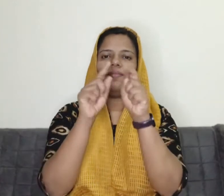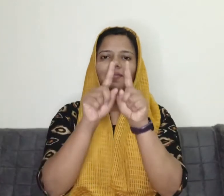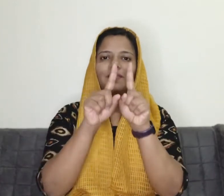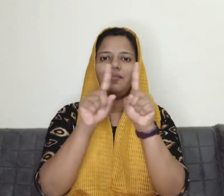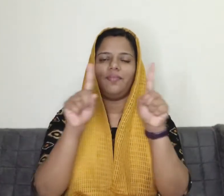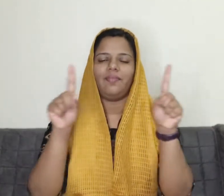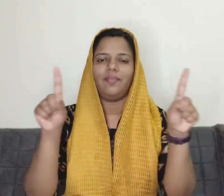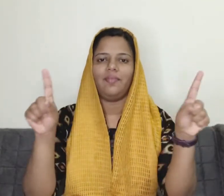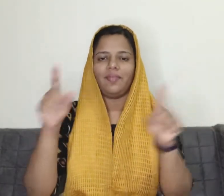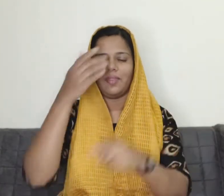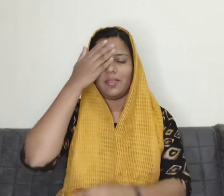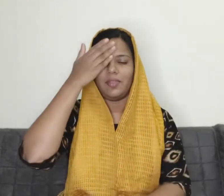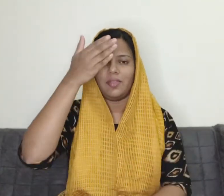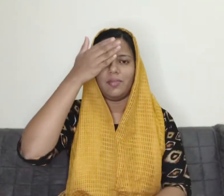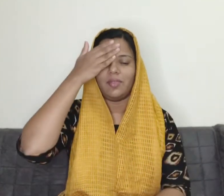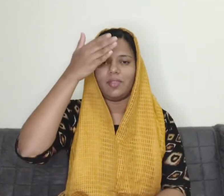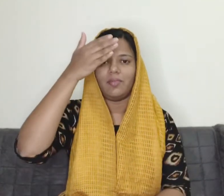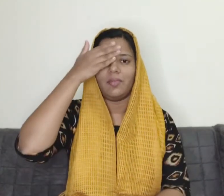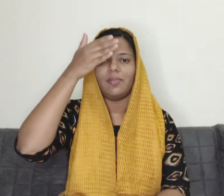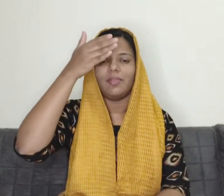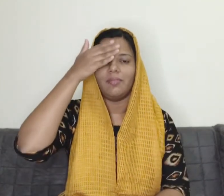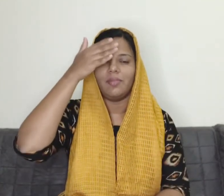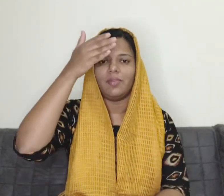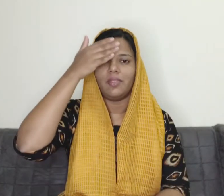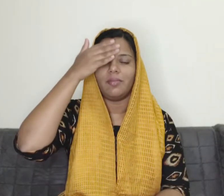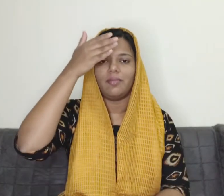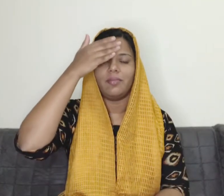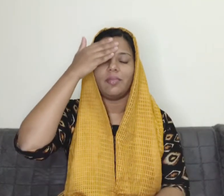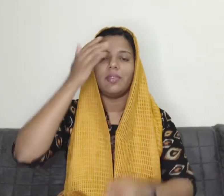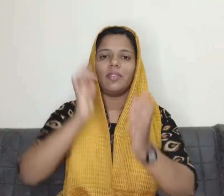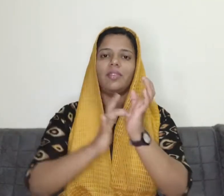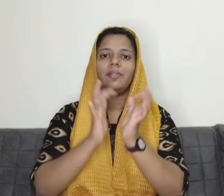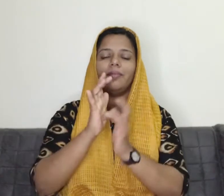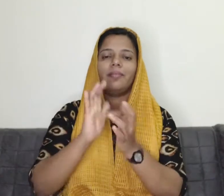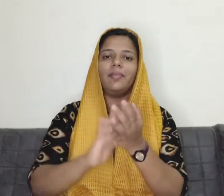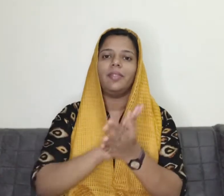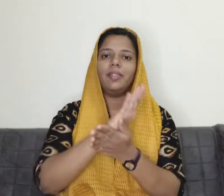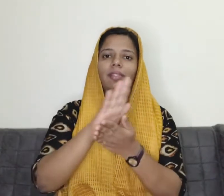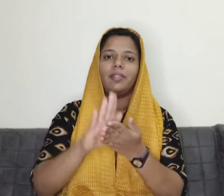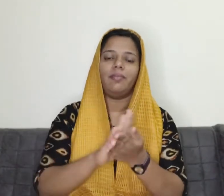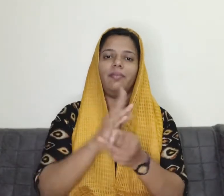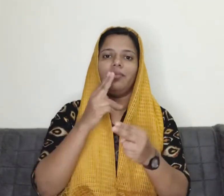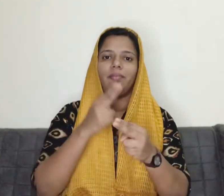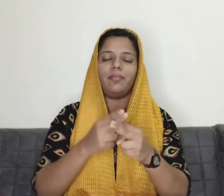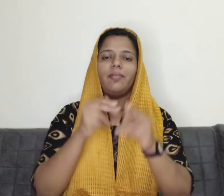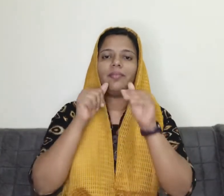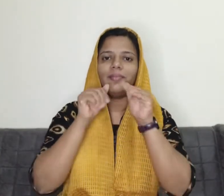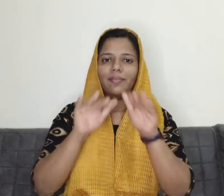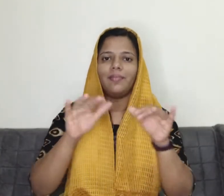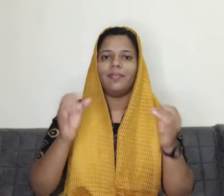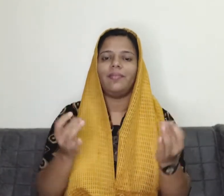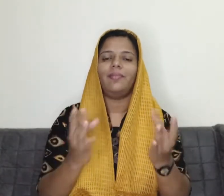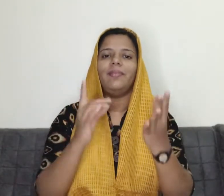പ്രൈസ് ദ ലോർഡ്, ഹല്ലേലൂയ. സ്തോത്രം, സ്തോത്രം, സ്തോത്രം, സ്തോത്രം, സ്തോത്രം. കർത്താവിൻ്റെ അതിപരിശുദ്ധമായ തിരുനാമം ഈ അനുഗ്രഹിക്കപ്പെട്ട